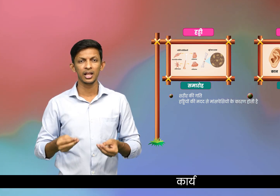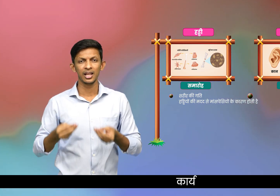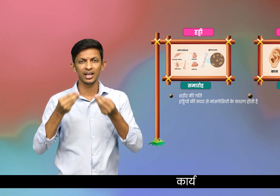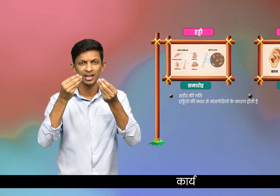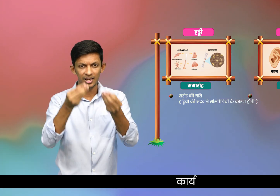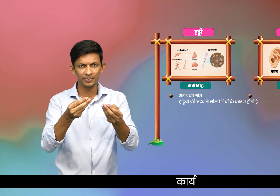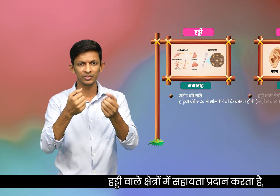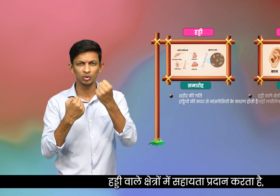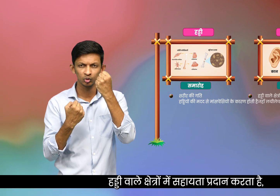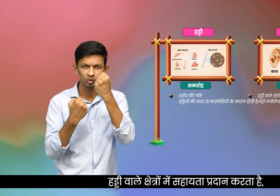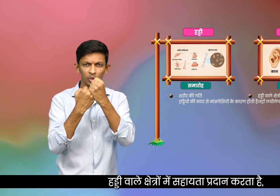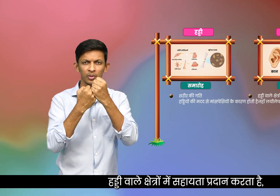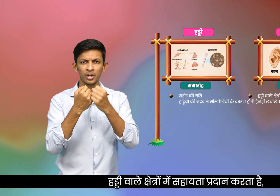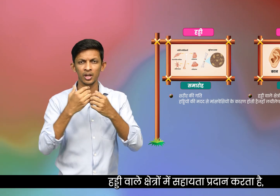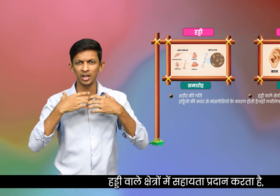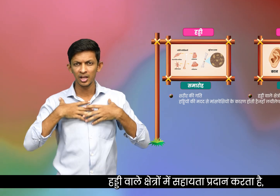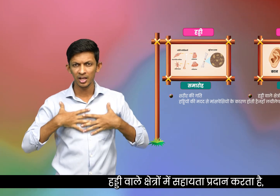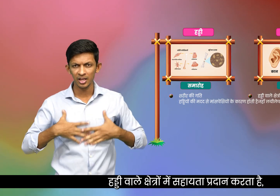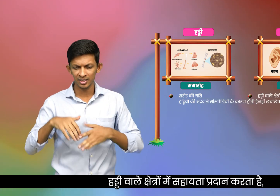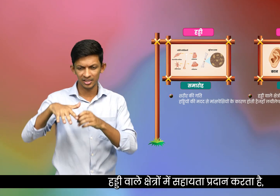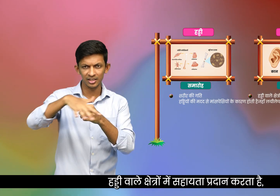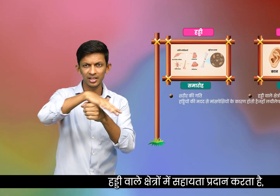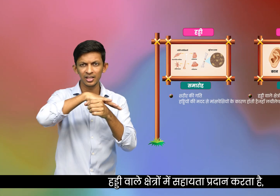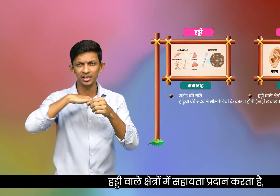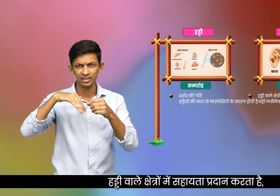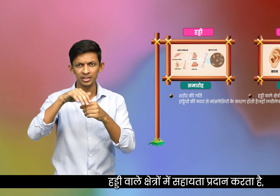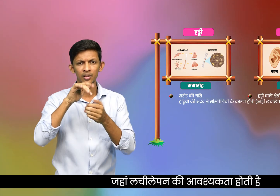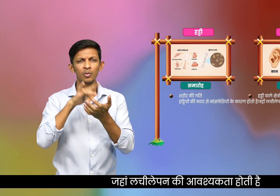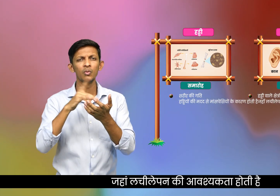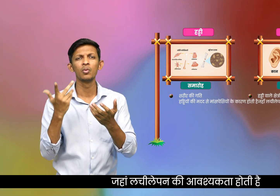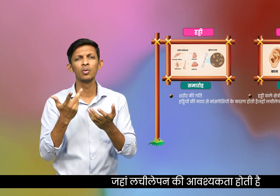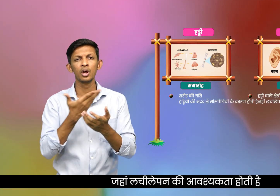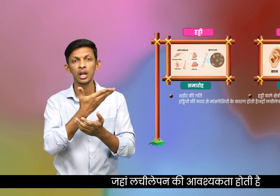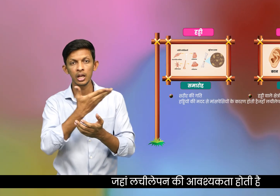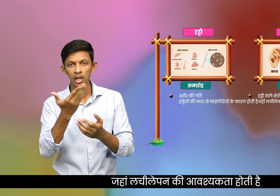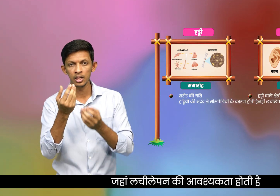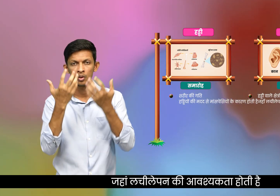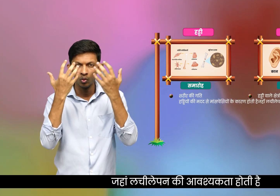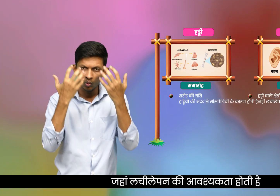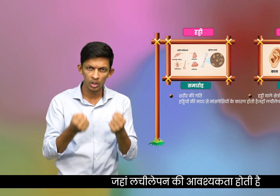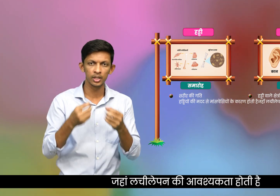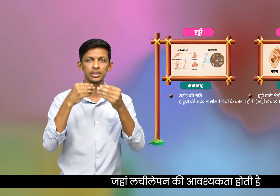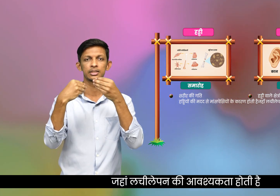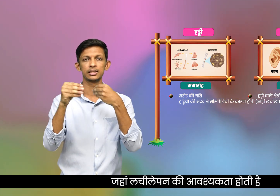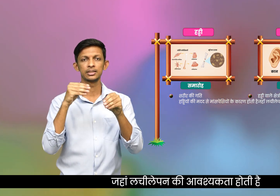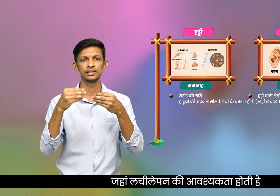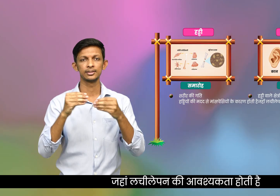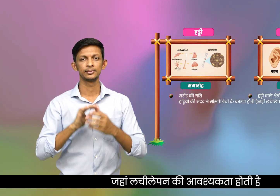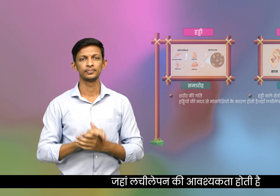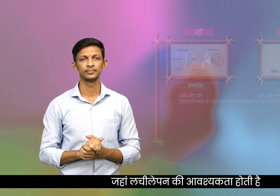कार्य। हड्डी वाले क्षेत्रों में सहायता प्रदान करता है जहां लचीलेपन की आवश्यकता होती है।